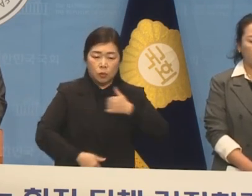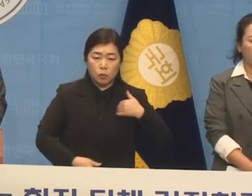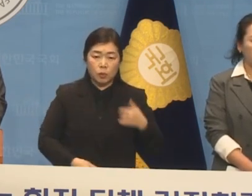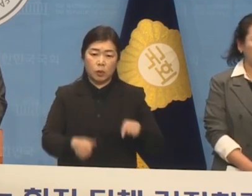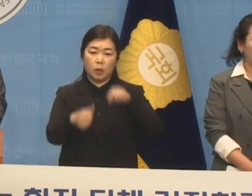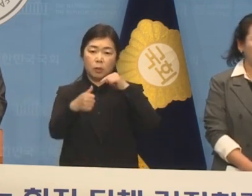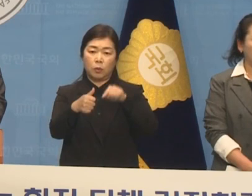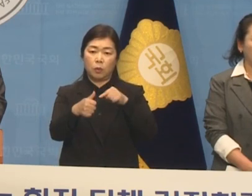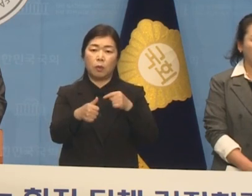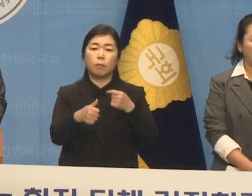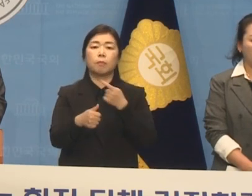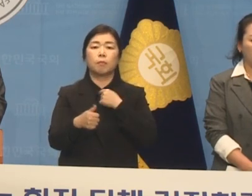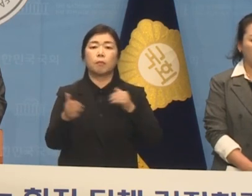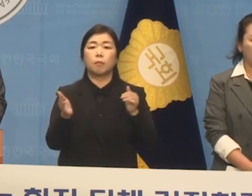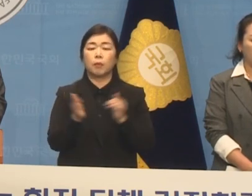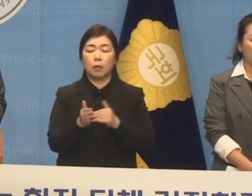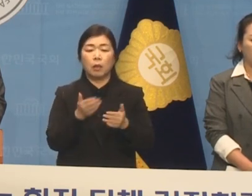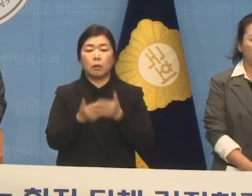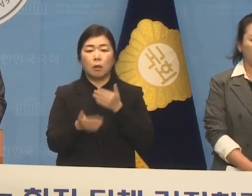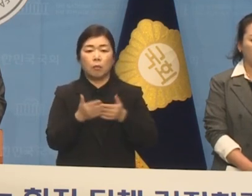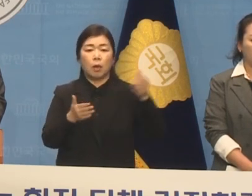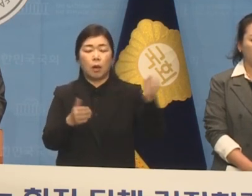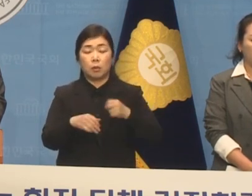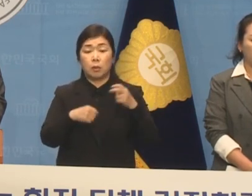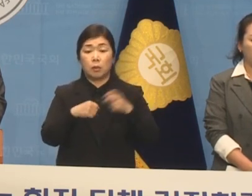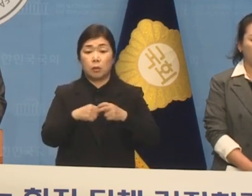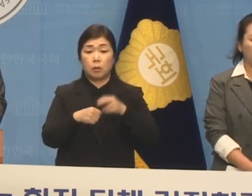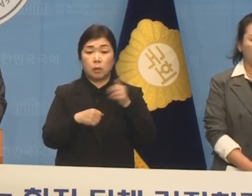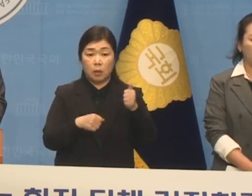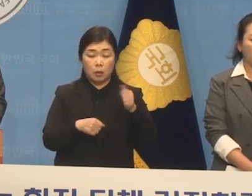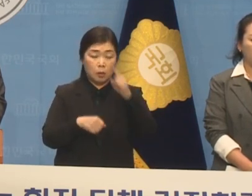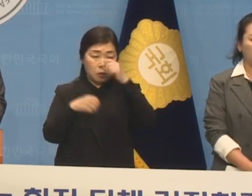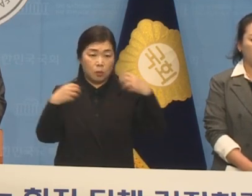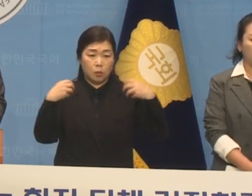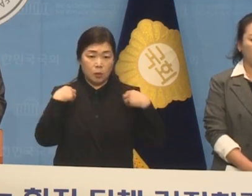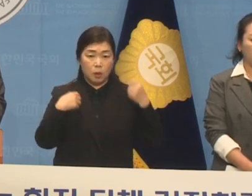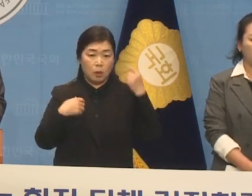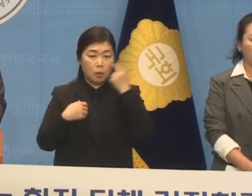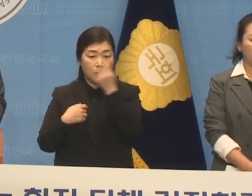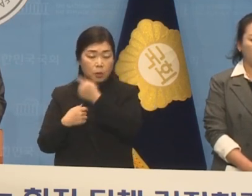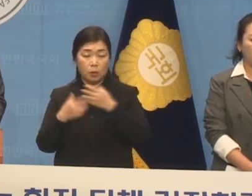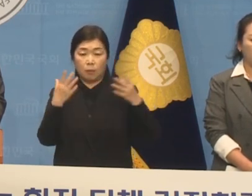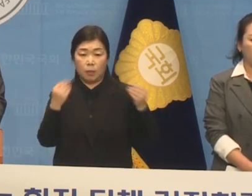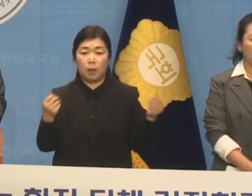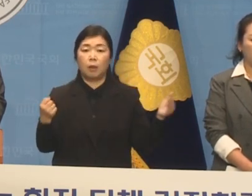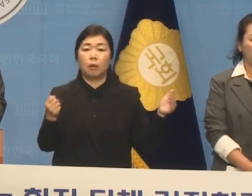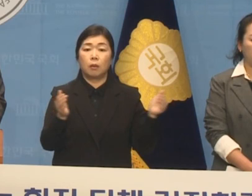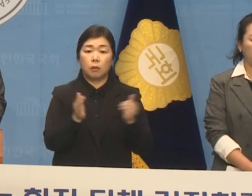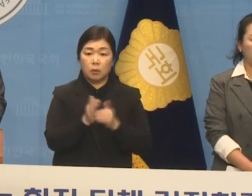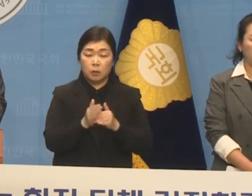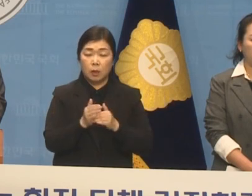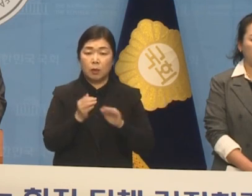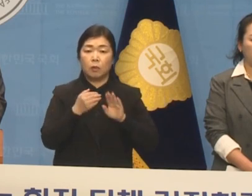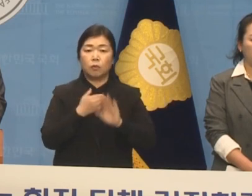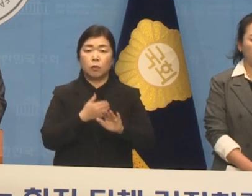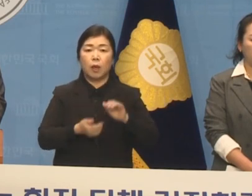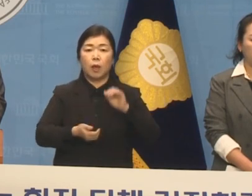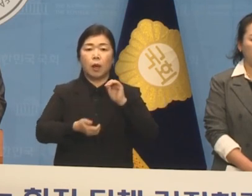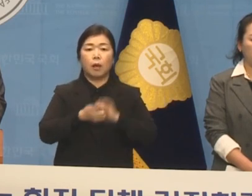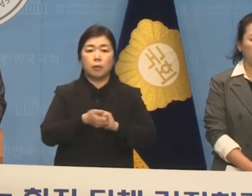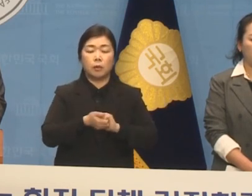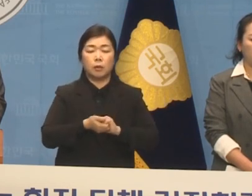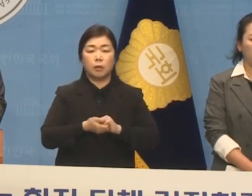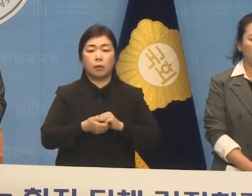교육을 받고 경험을 쌓은 의사들을 정부에서 검증 절차를 거쳐 한시적